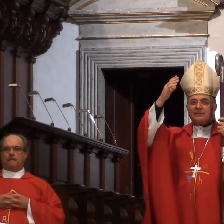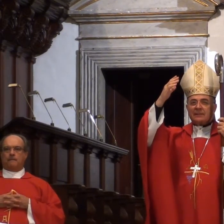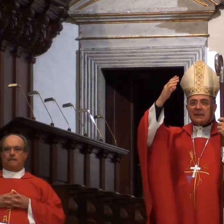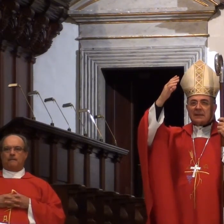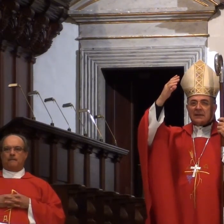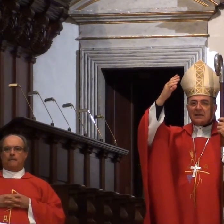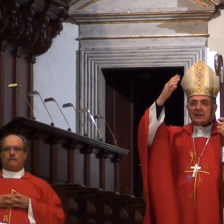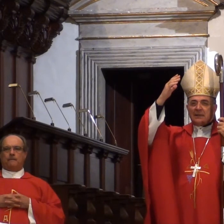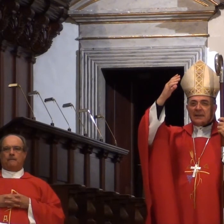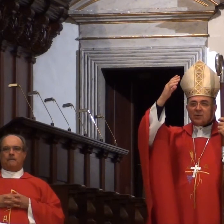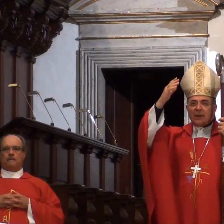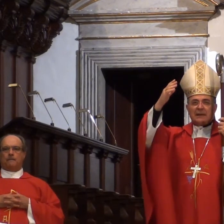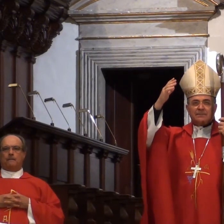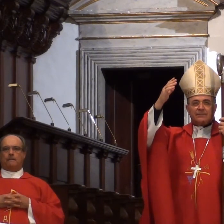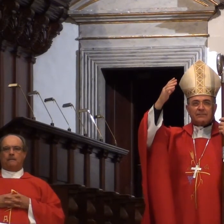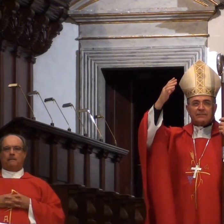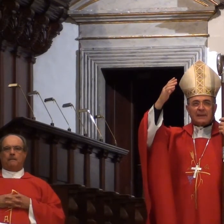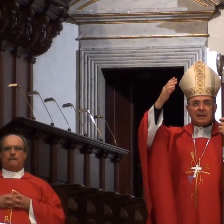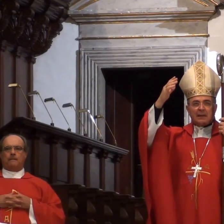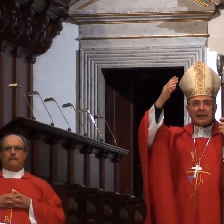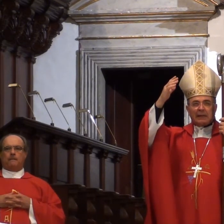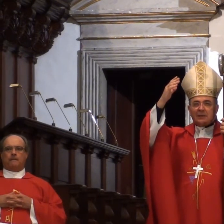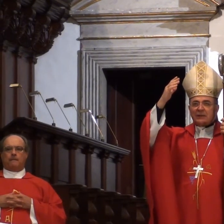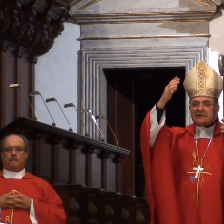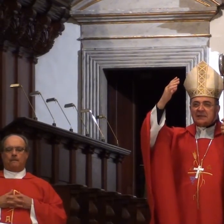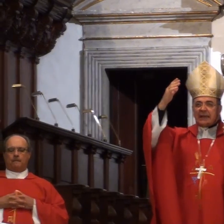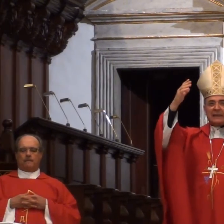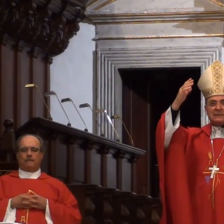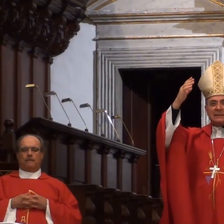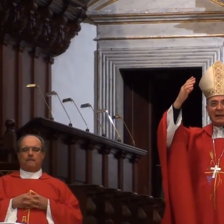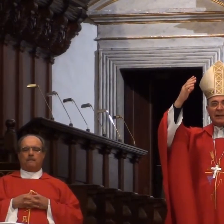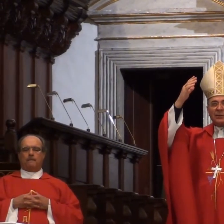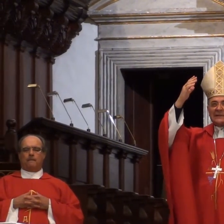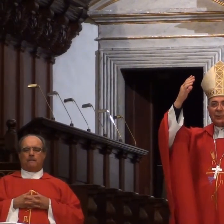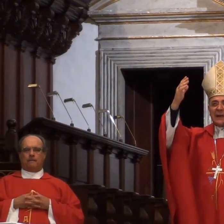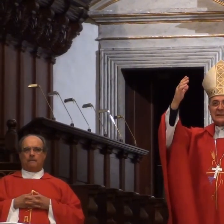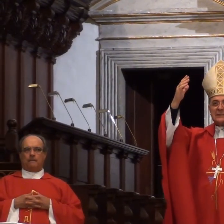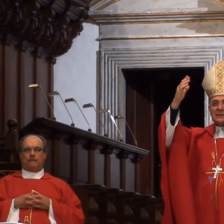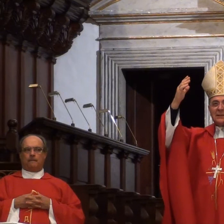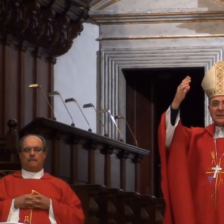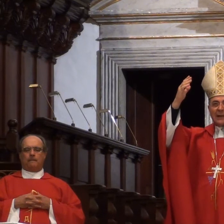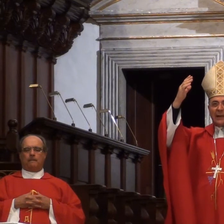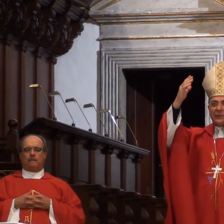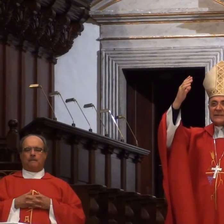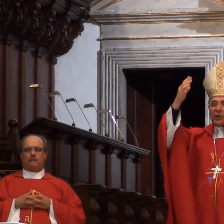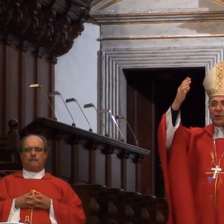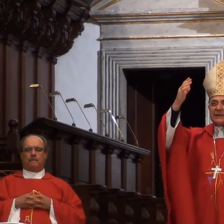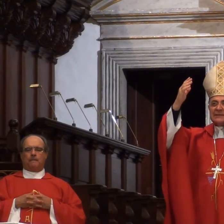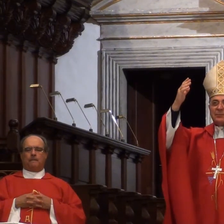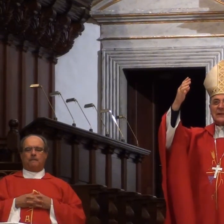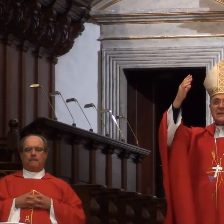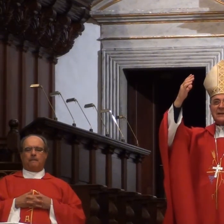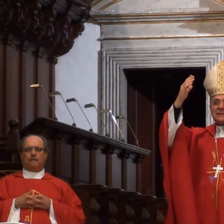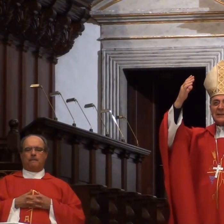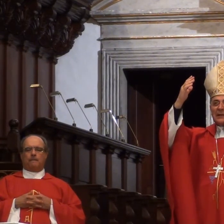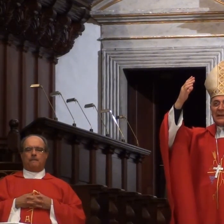familia la escuela las relaciones laborales las relaciones económicas